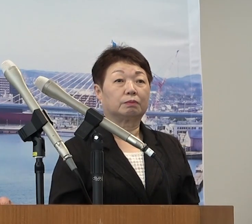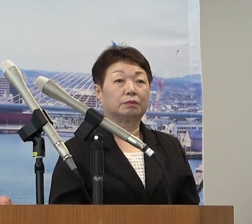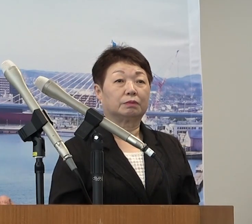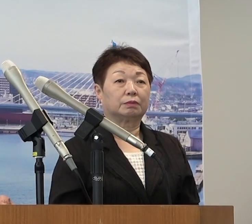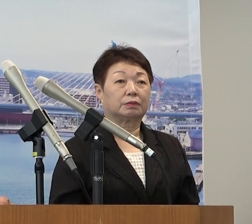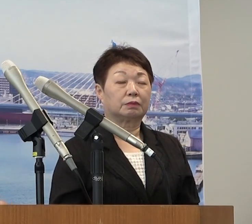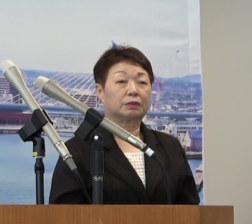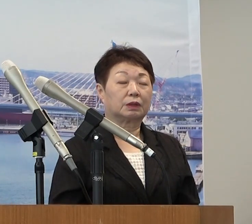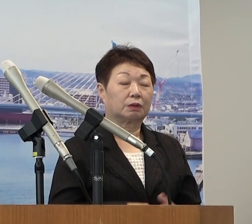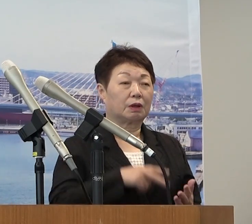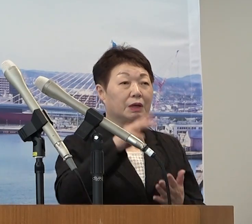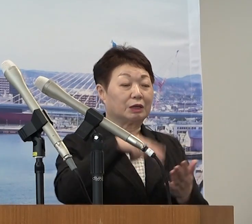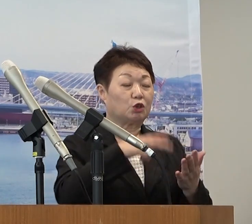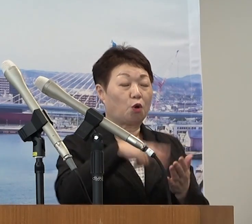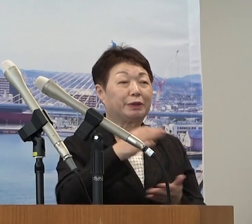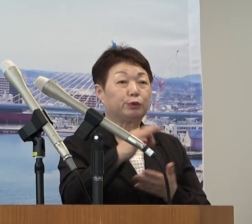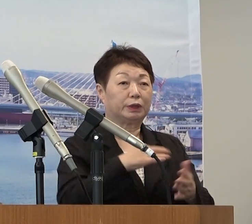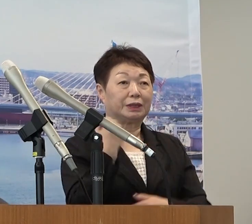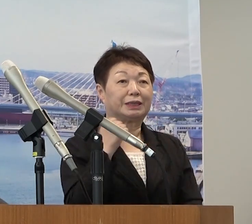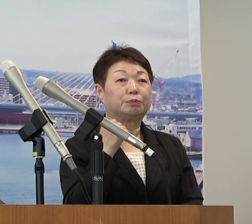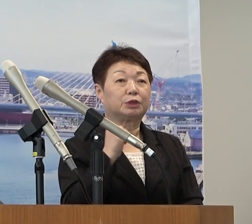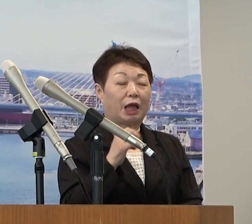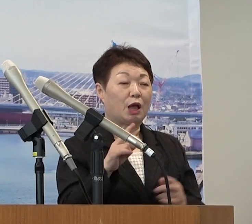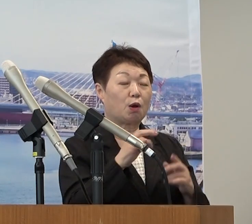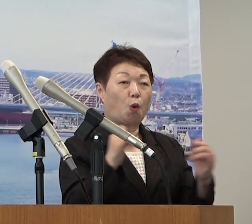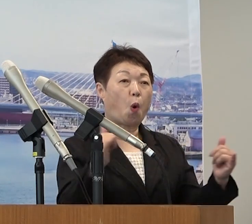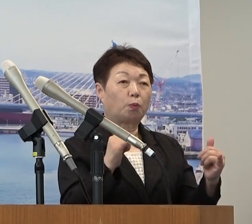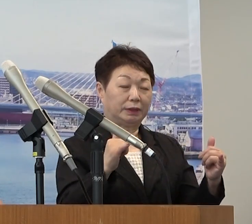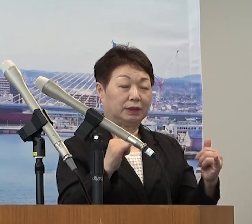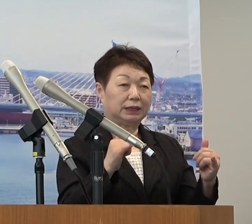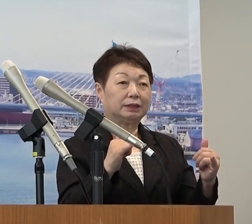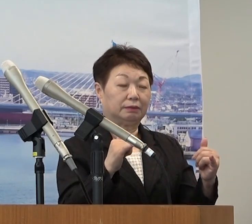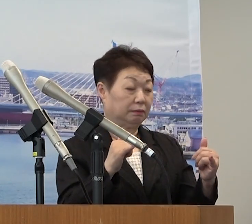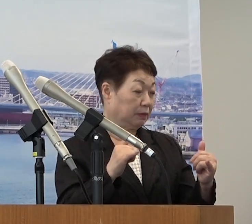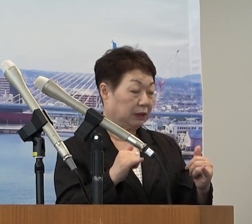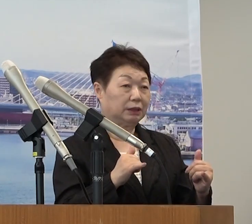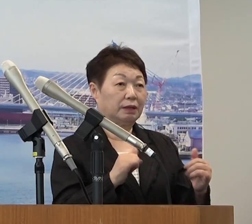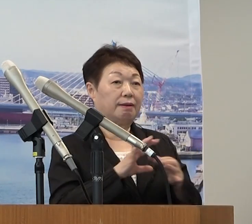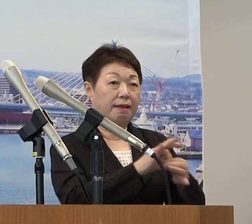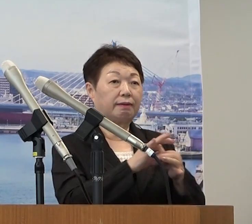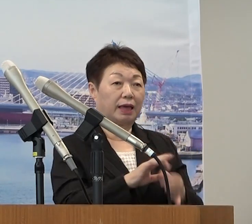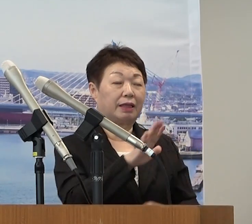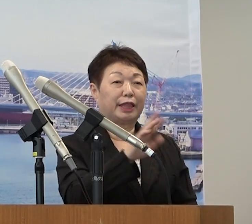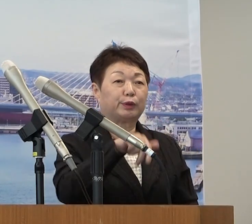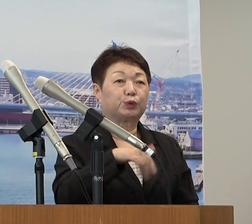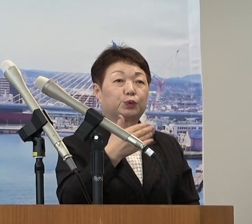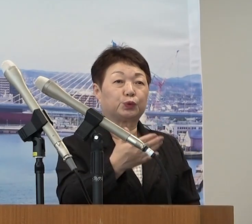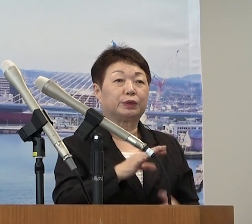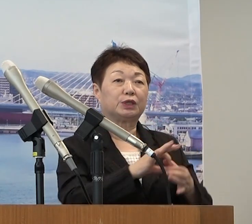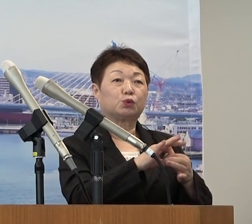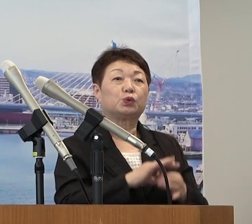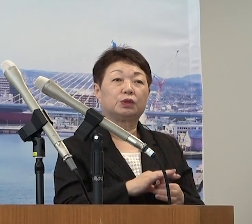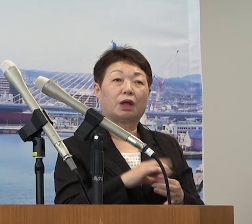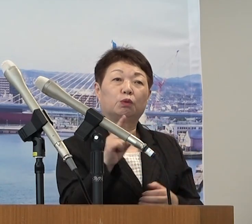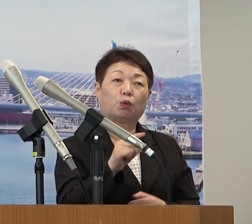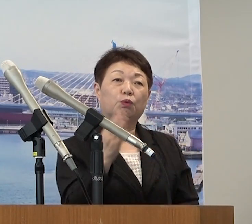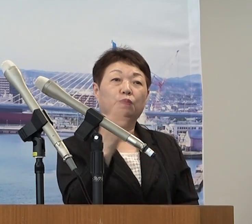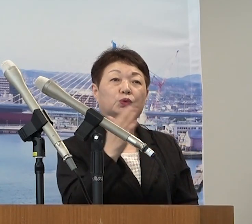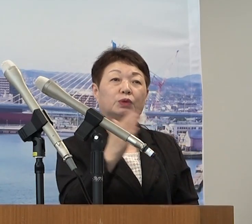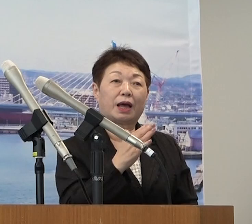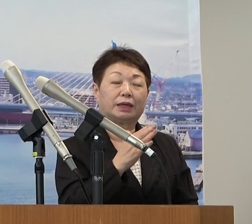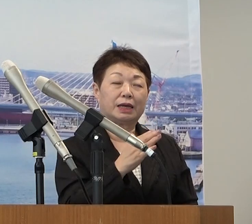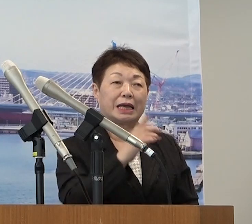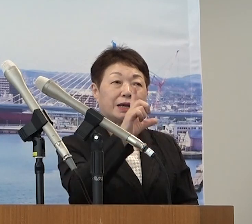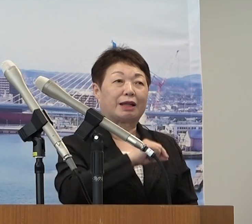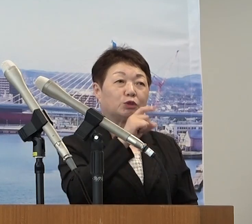読売新聞の平本です。はい、あの公民連携デスクの関係なんですけれども例えばこれなんかどれぐらい活用なんか目